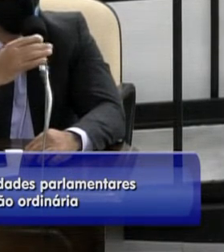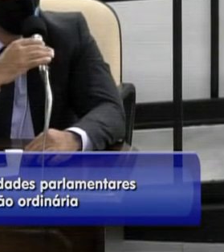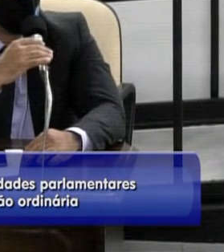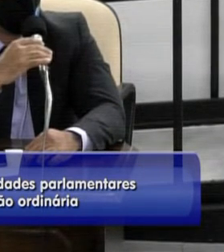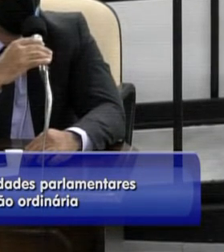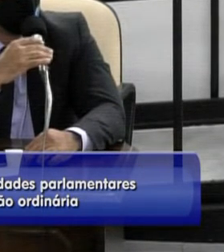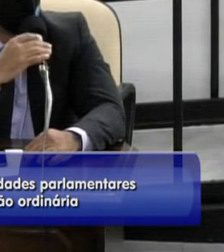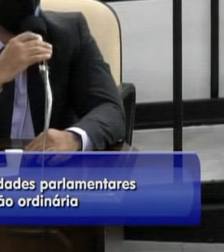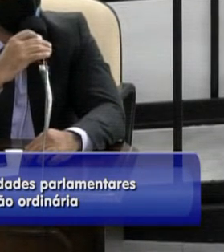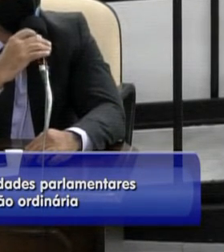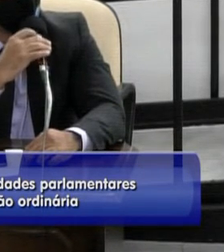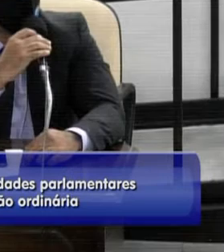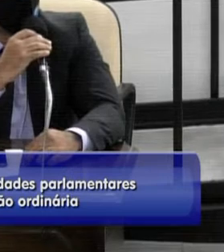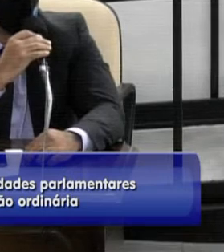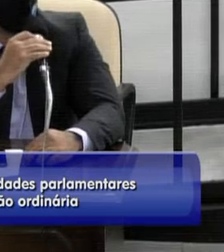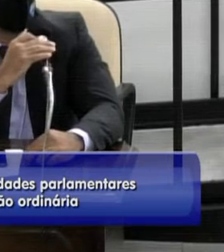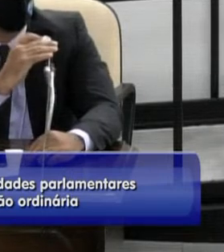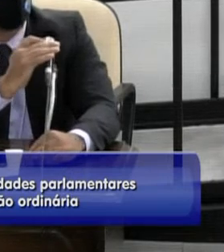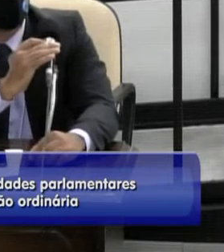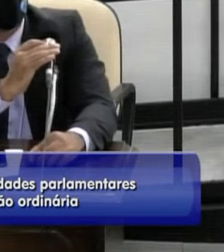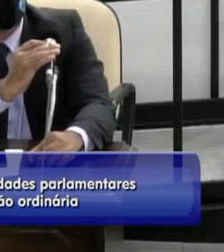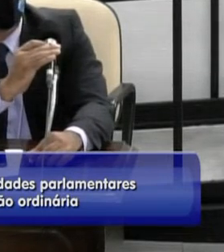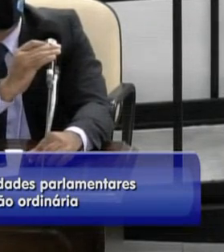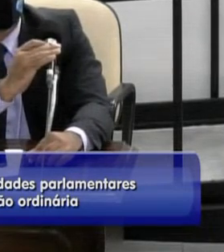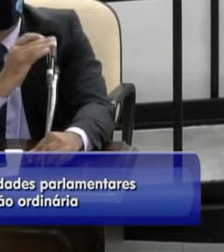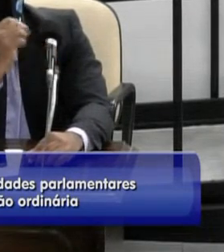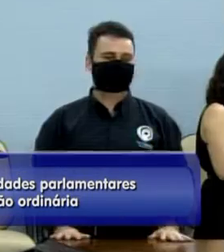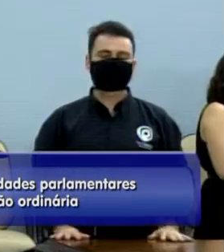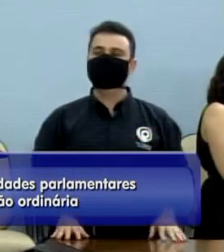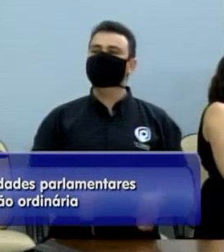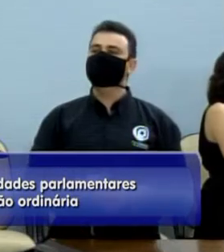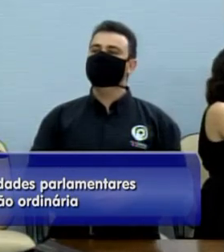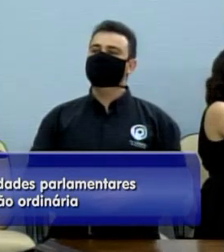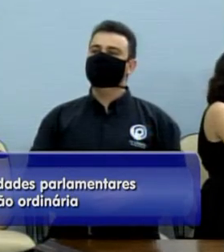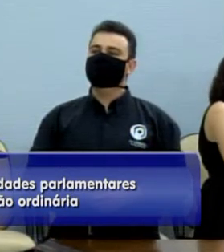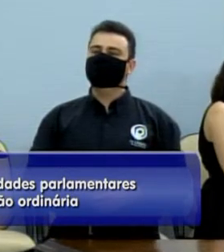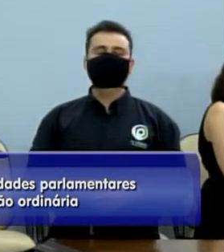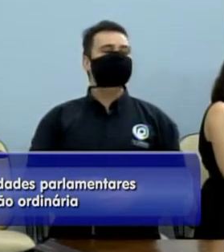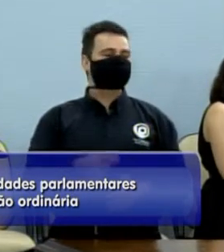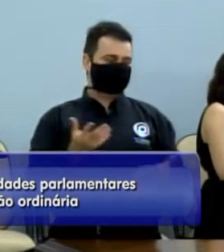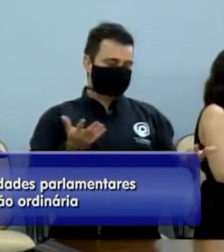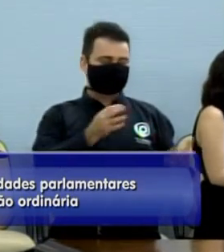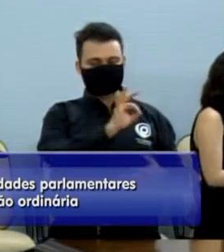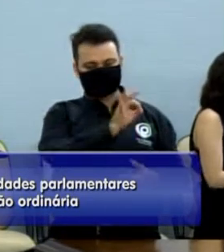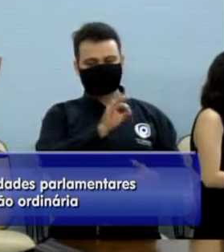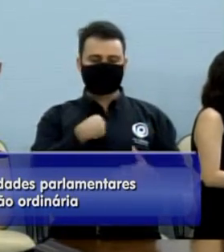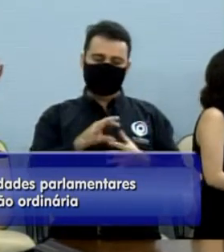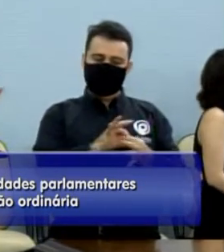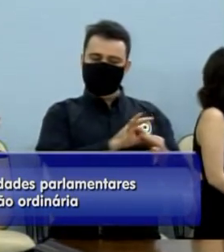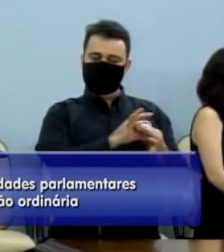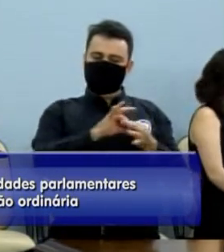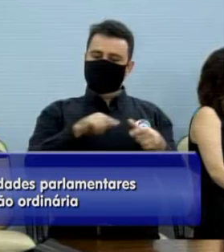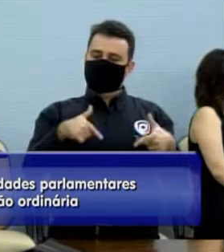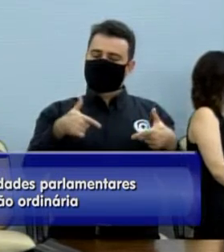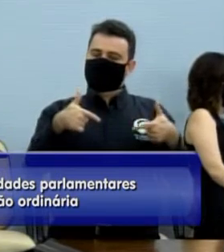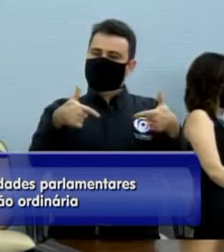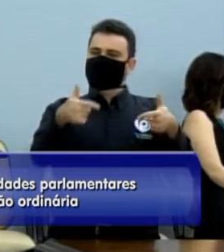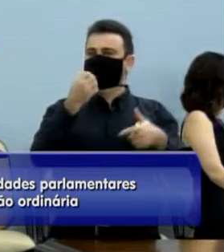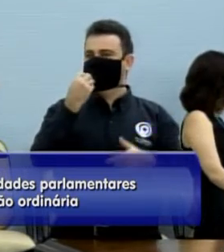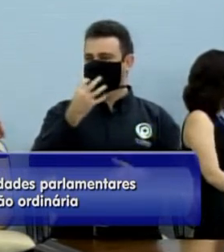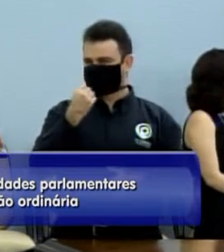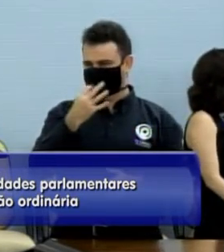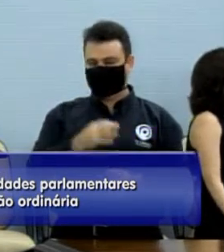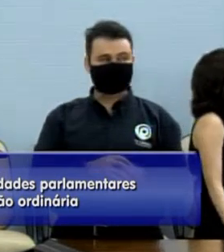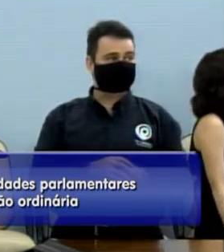isso que mostra a união, um pelo outro. Com certeza. Eu acredito que a gente está aqui para somar. E também vale